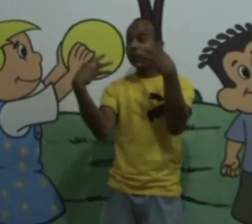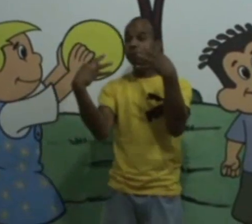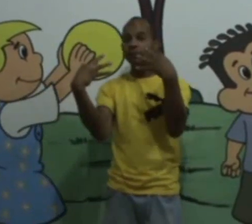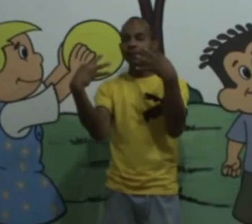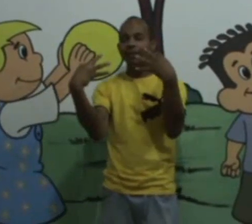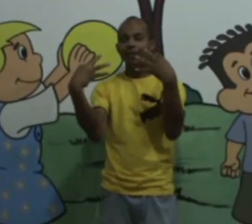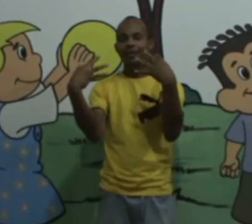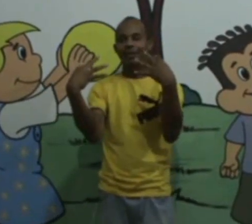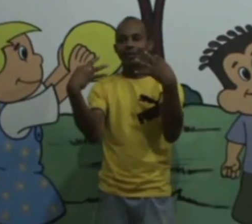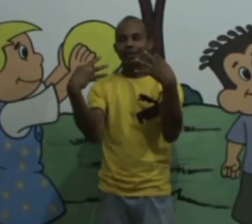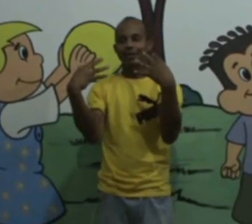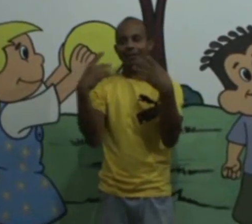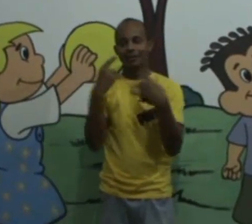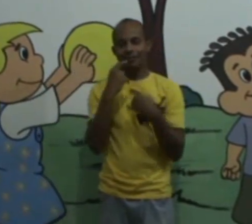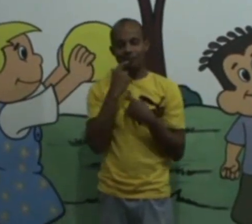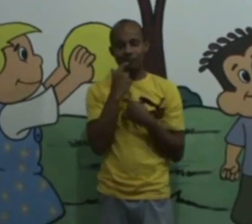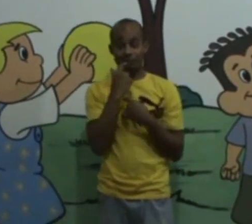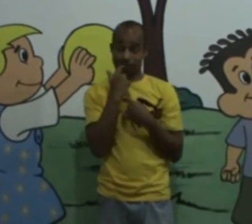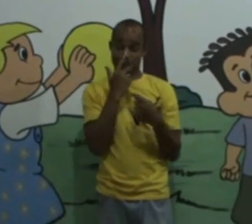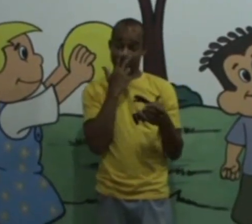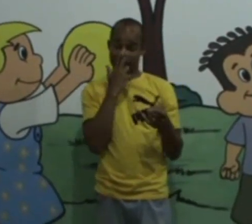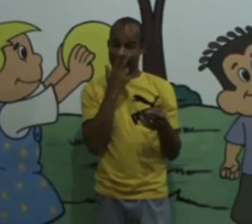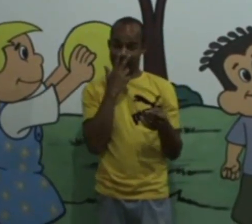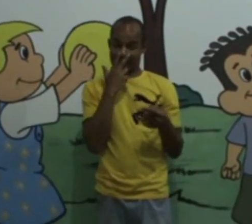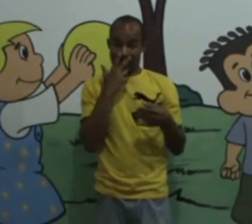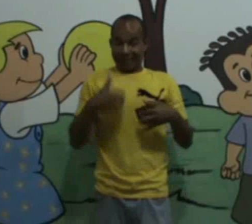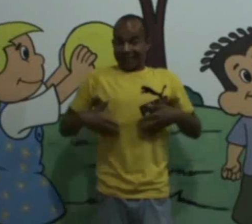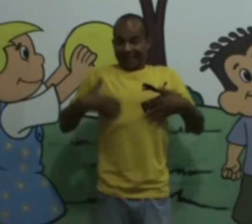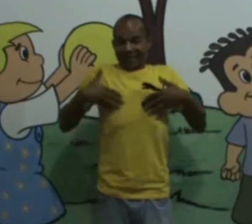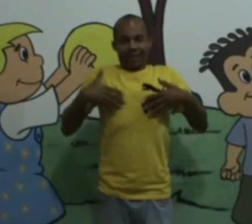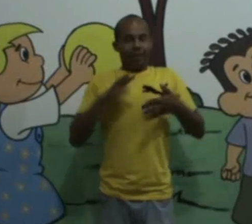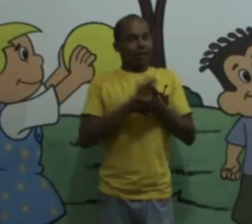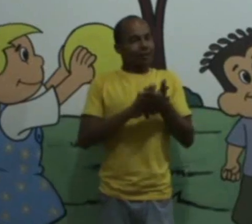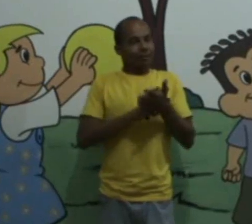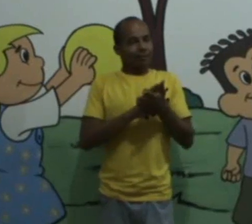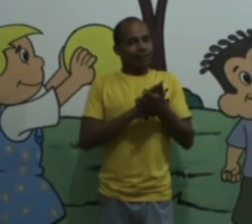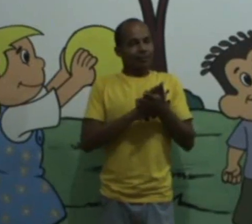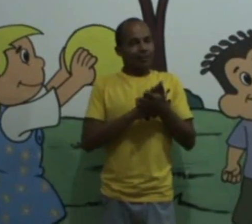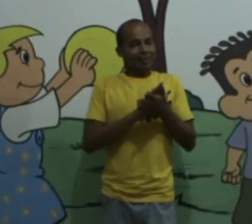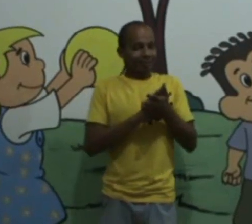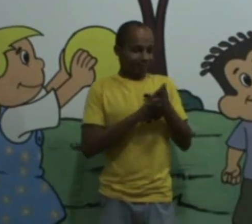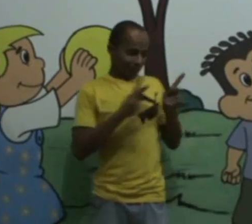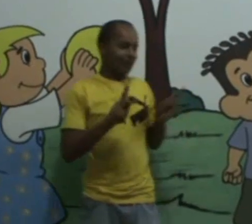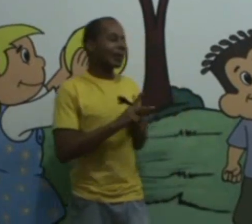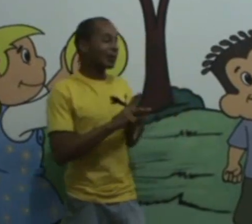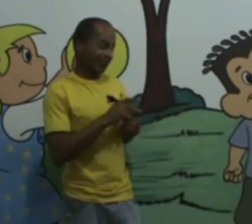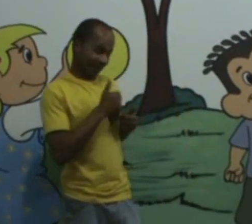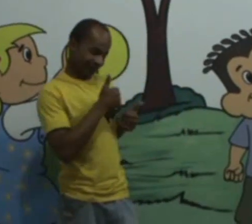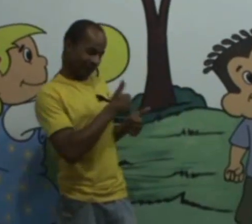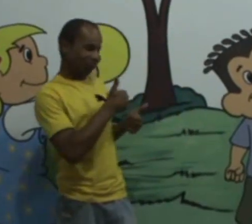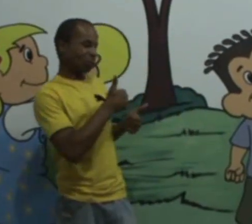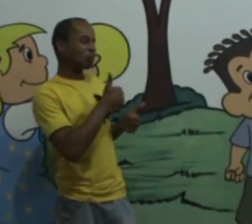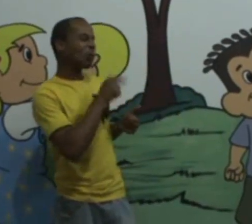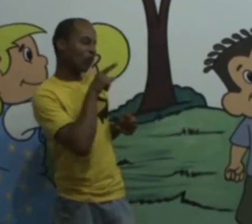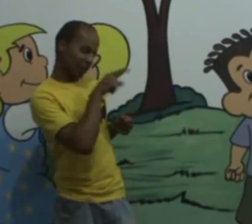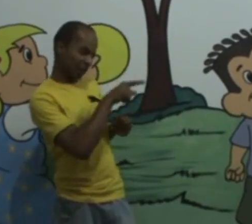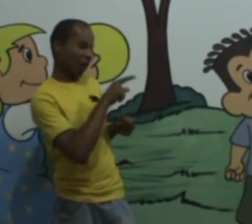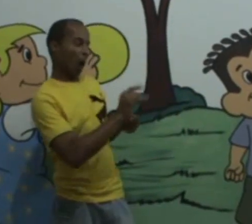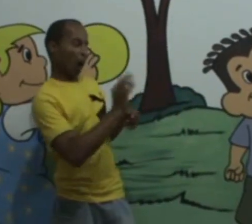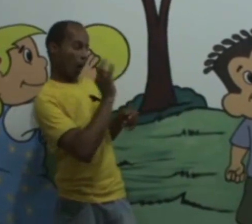olharam, mas não pareciam tão contentes. Ela brincou: puxa, você